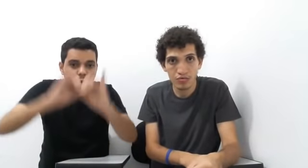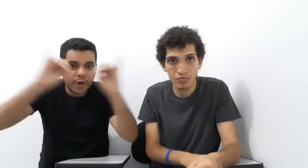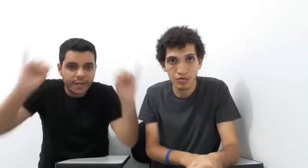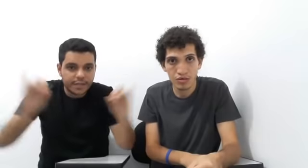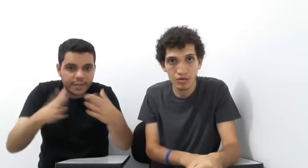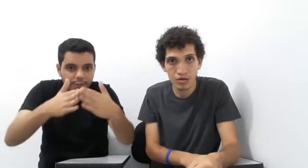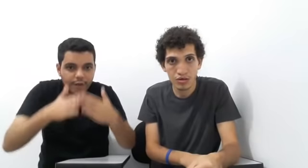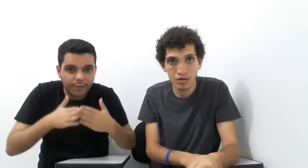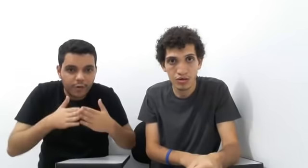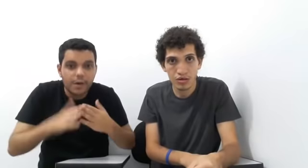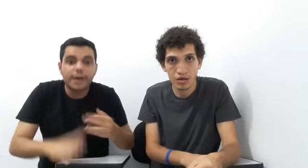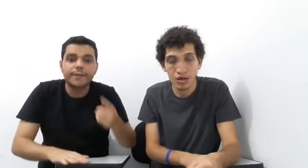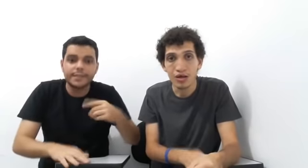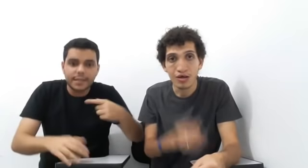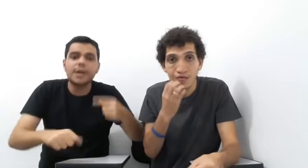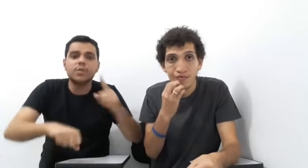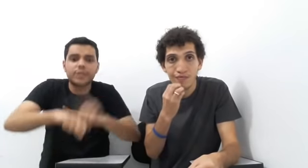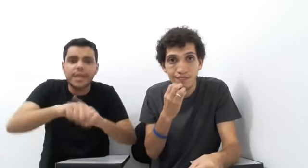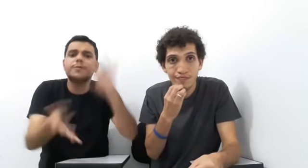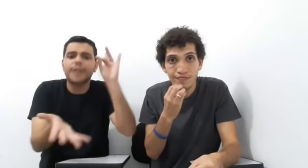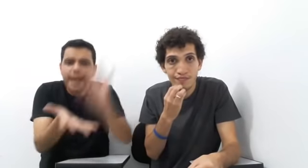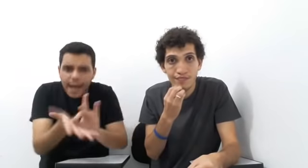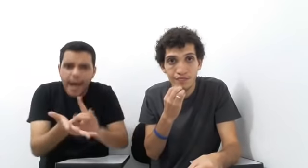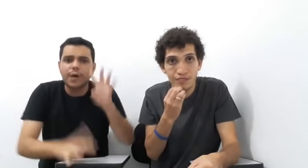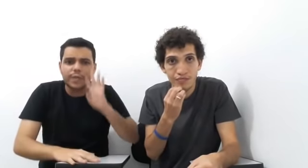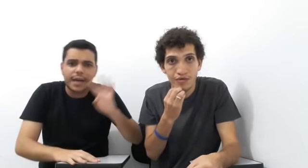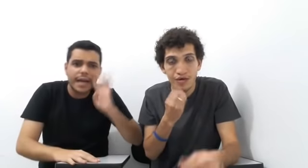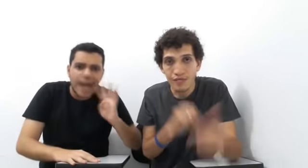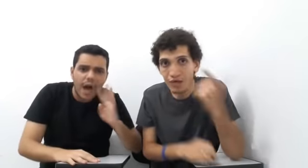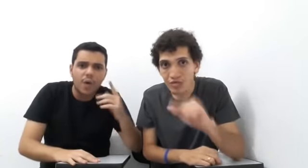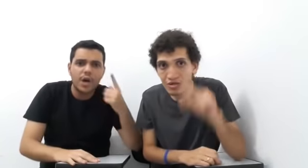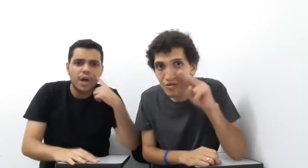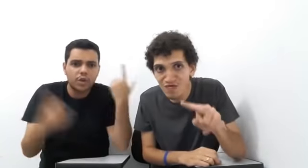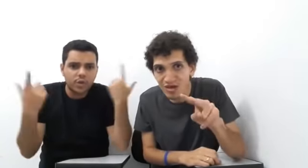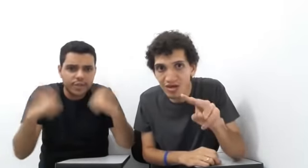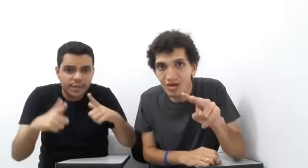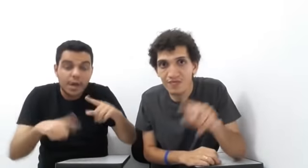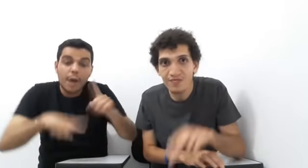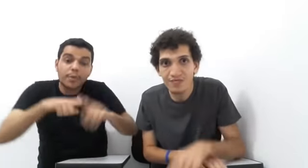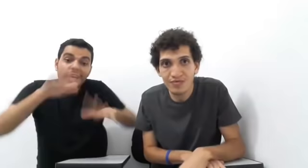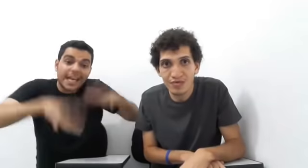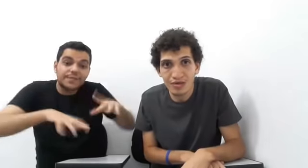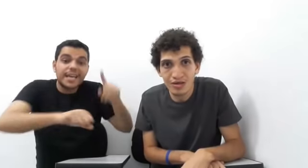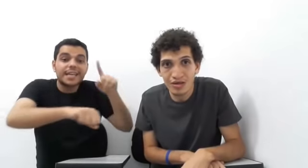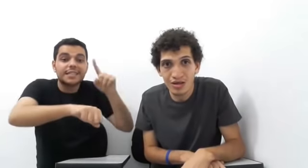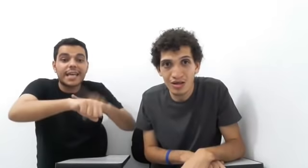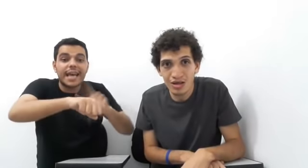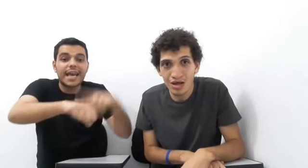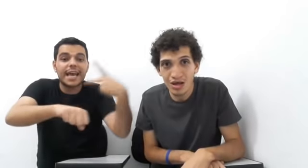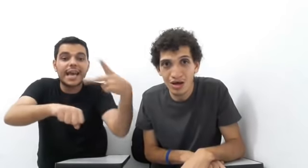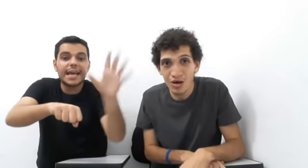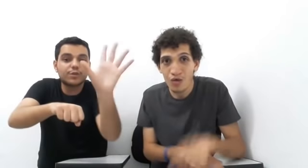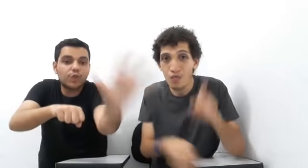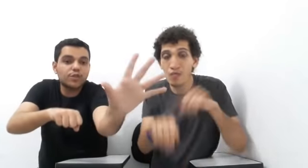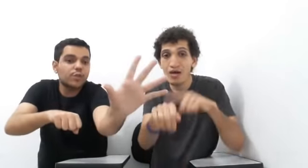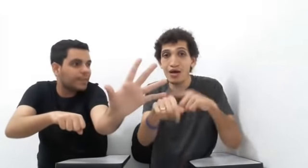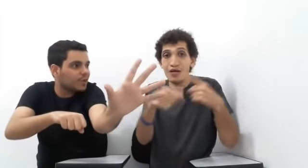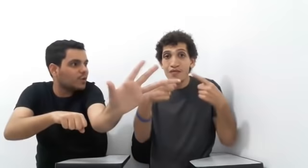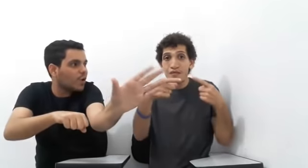oi assim, por favor, fala assim, não, o tempo tá real, tá legal, tô conseguindo, porque às vezes é só de uma pessoa,